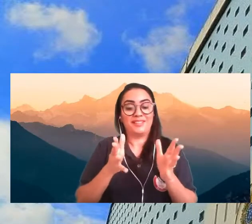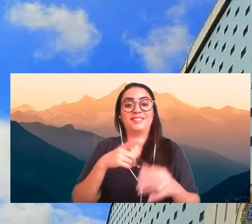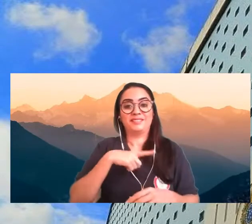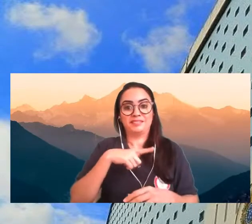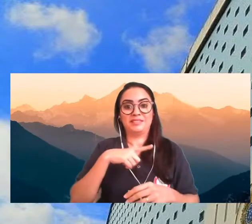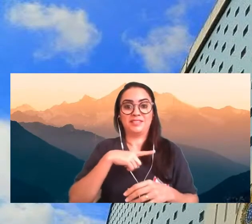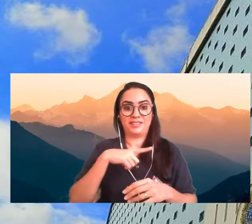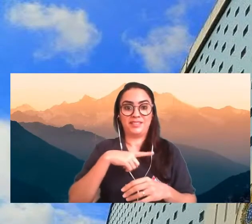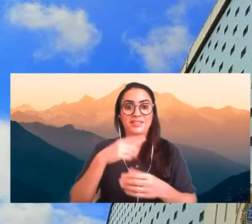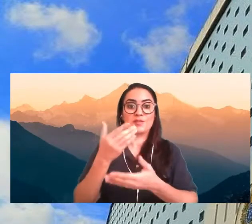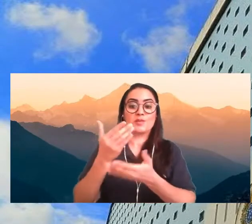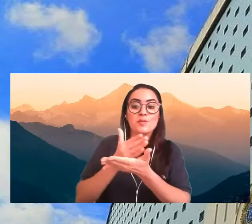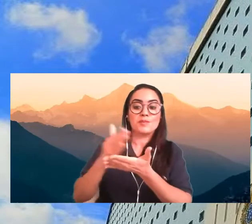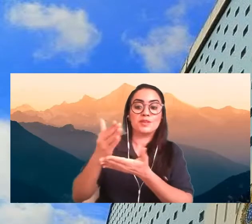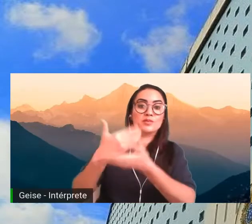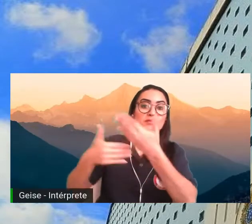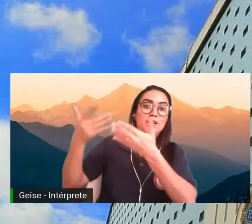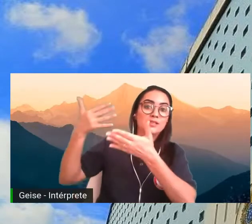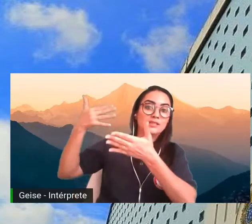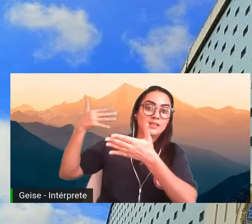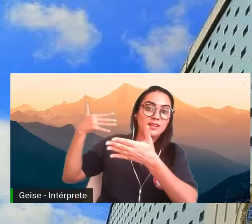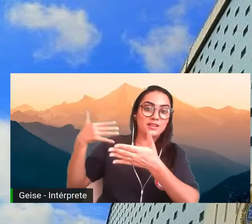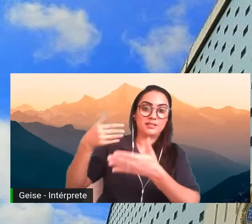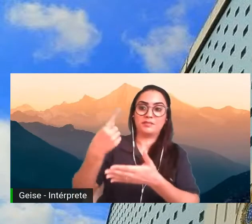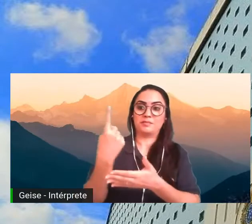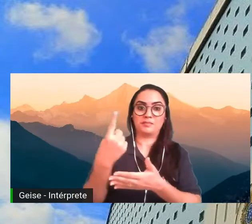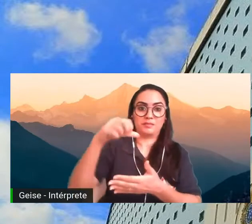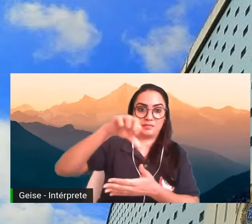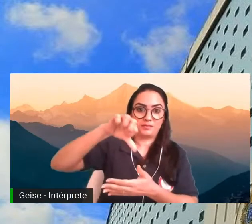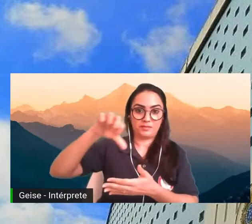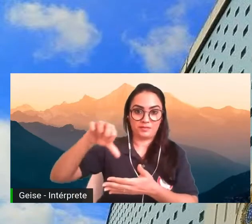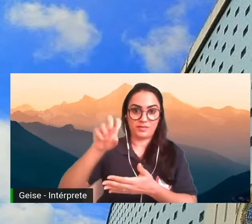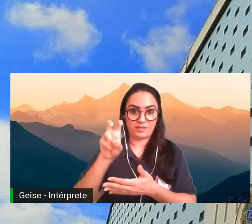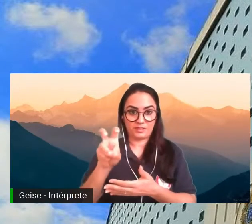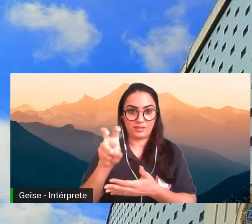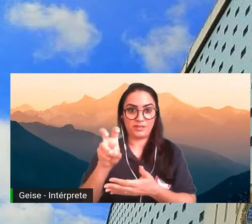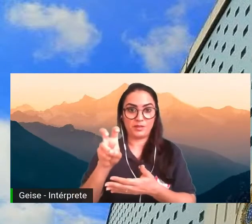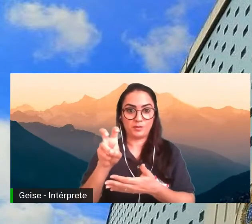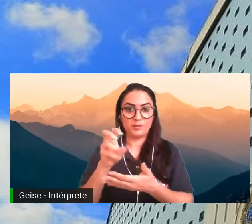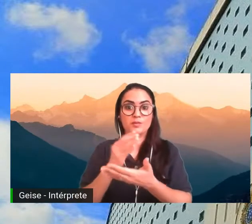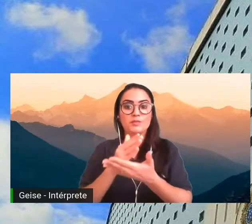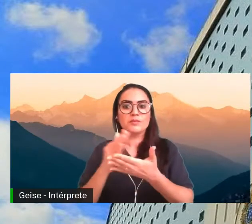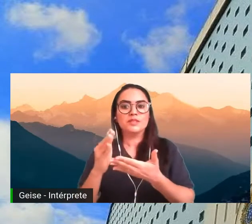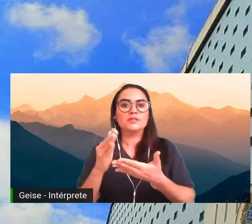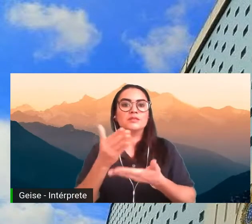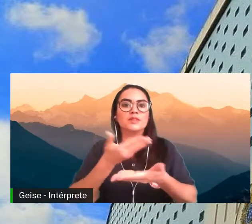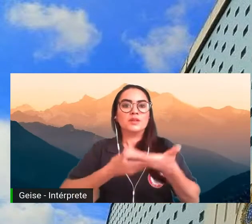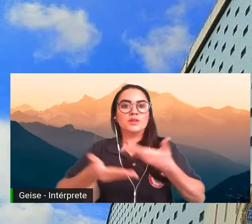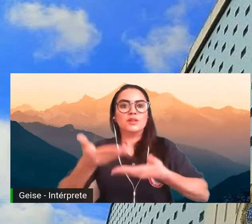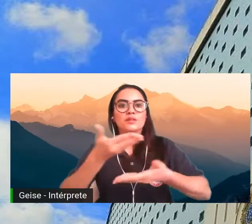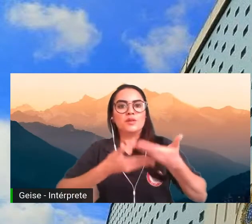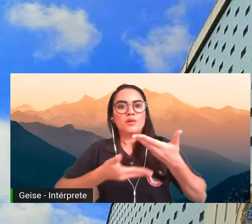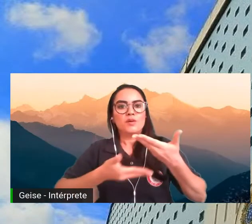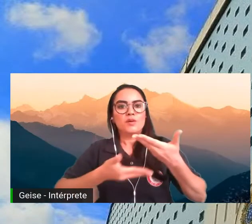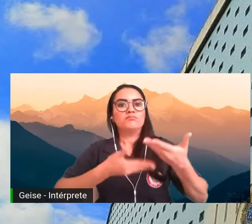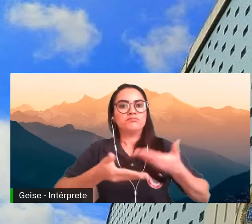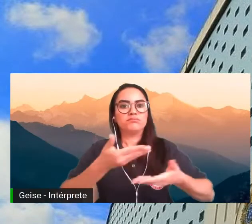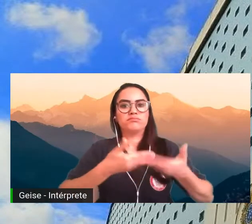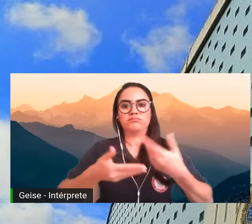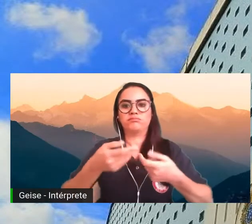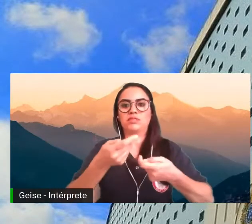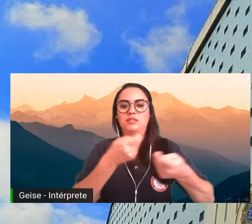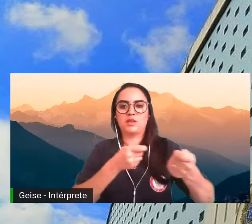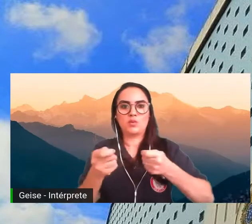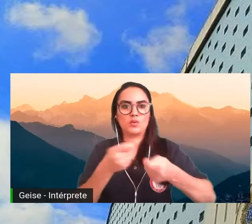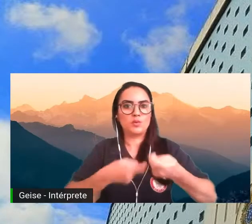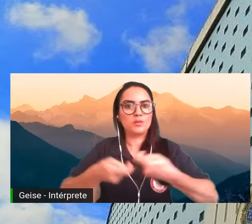três choques motores: a mundialização das trocas, trocas aqui entendido com mercadoria, a globalização.